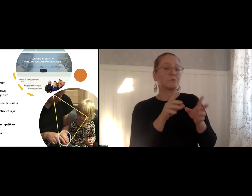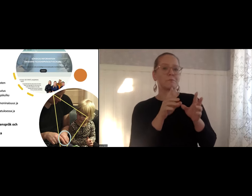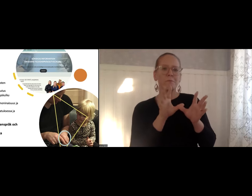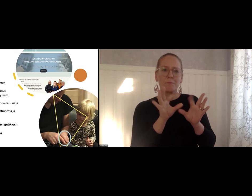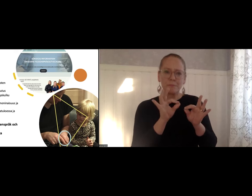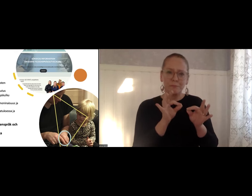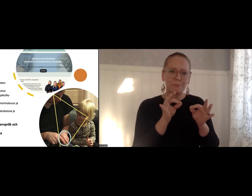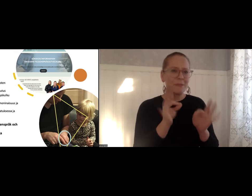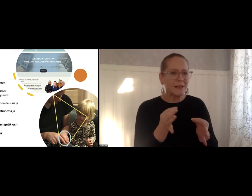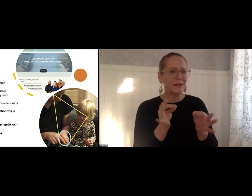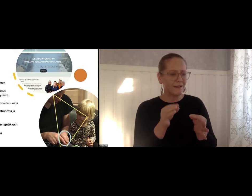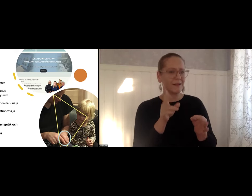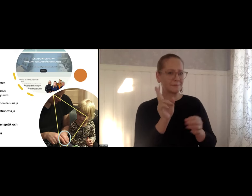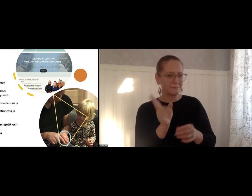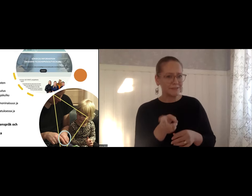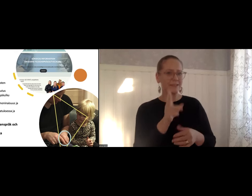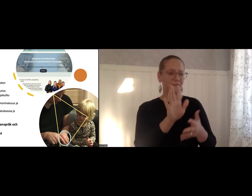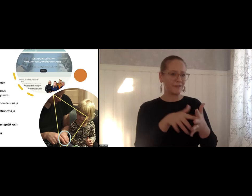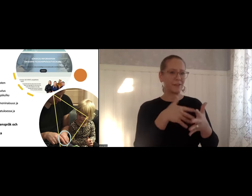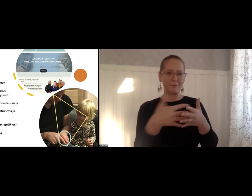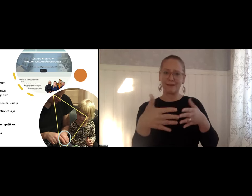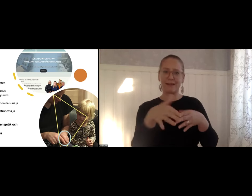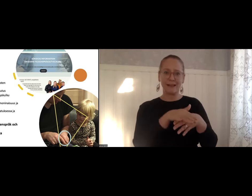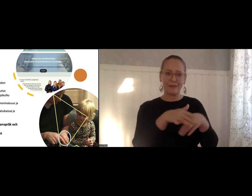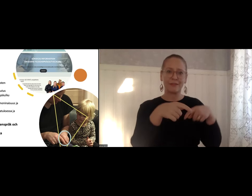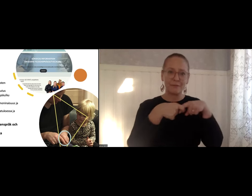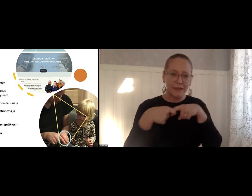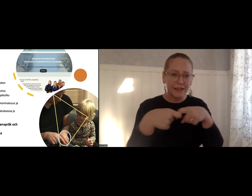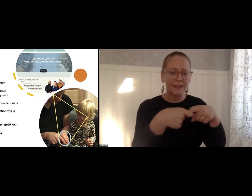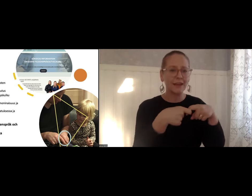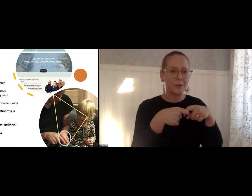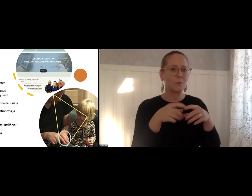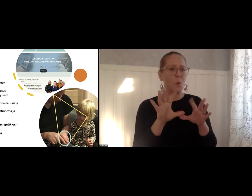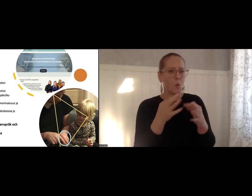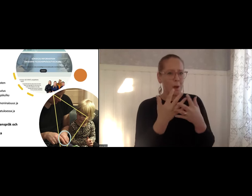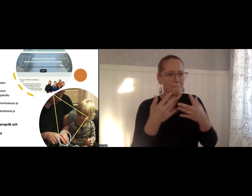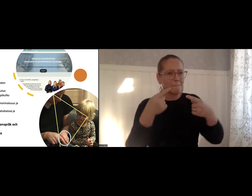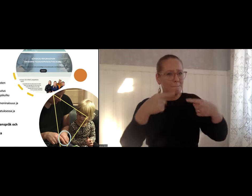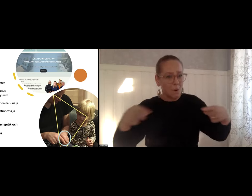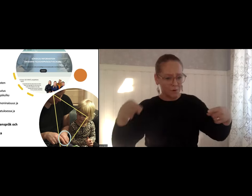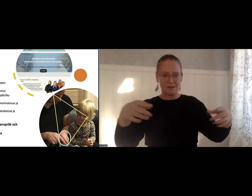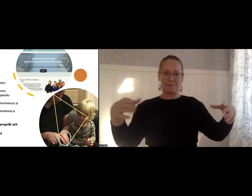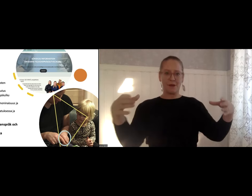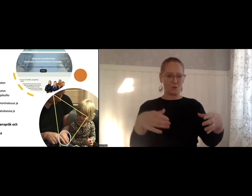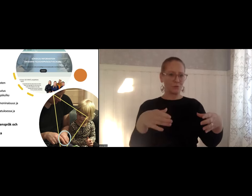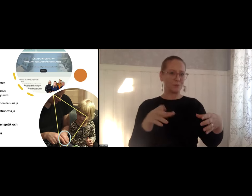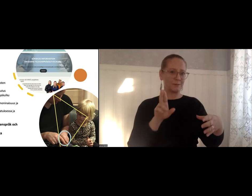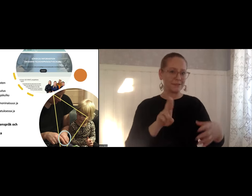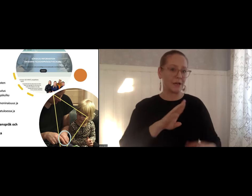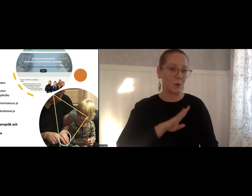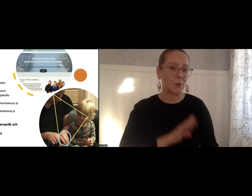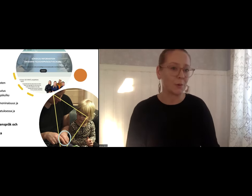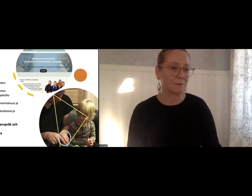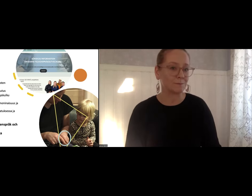löytyy sieltä tietoa. Ja myös sitä, että millä tavalla viittomakieltä käytetään